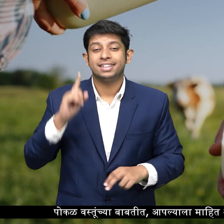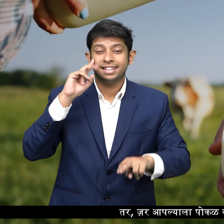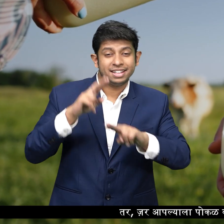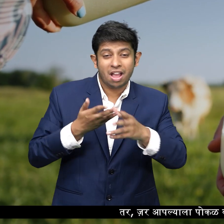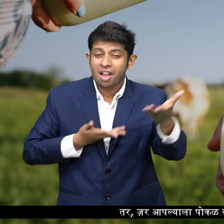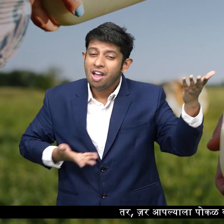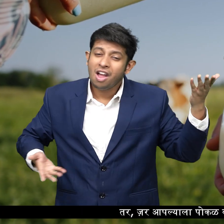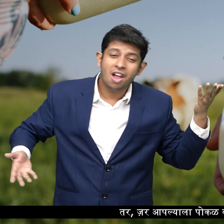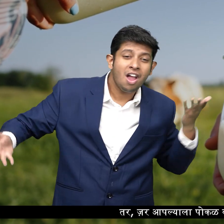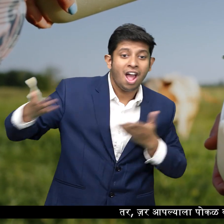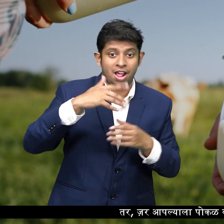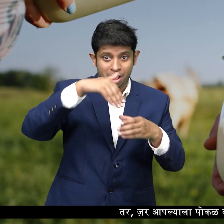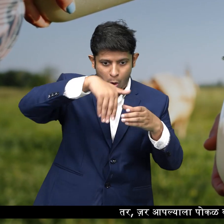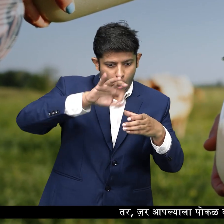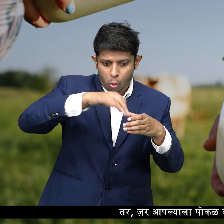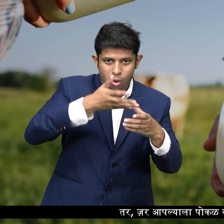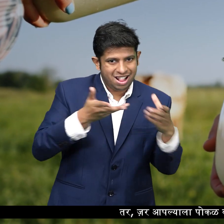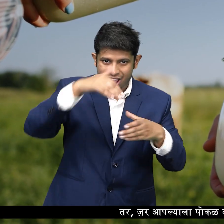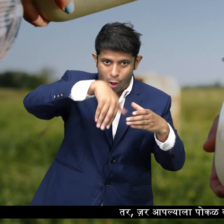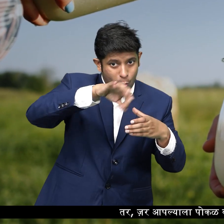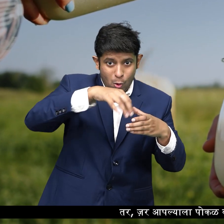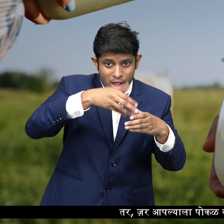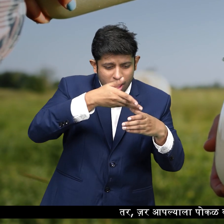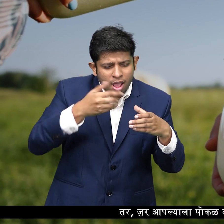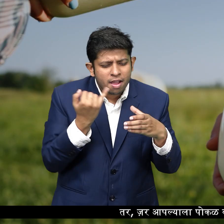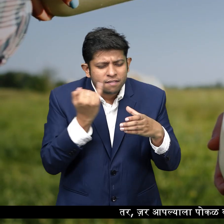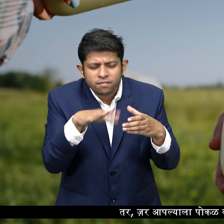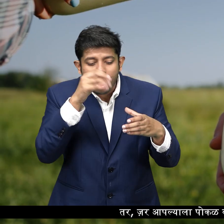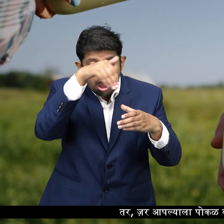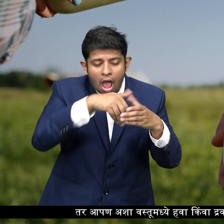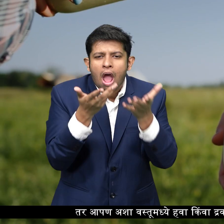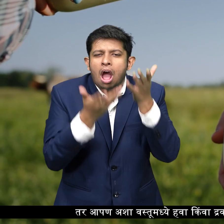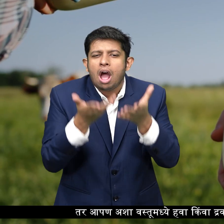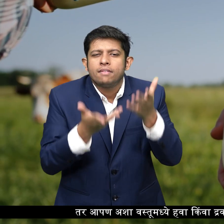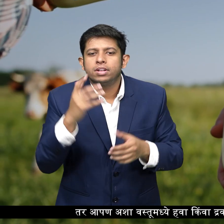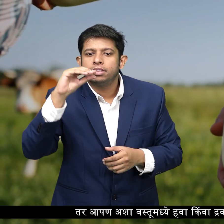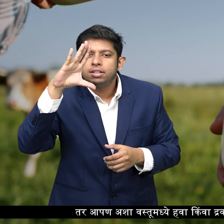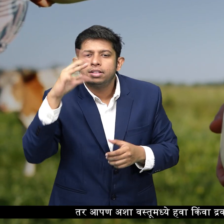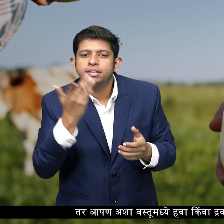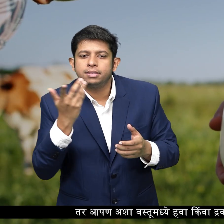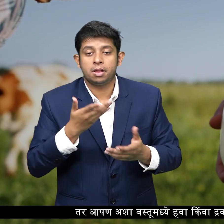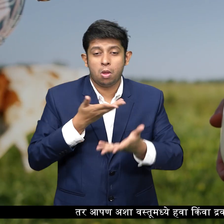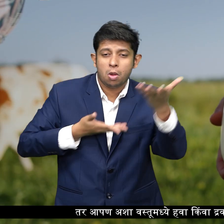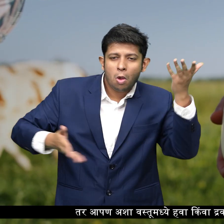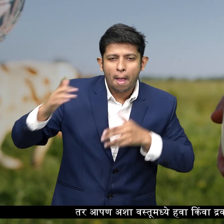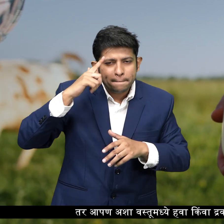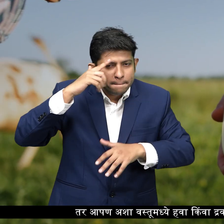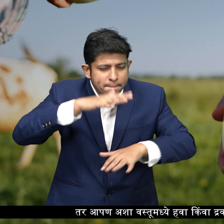तर जर आपल्याला पोकळ वस्तूचे आकारमान शोधायचे असेल तर आपण अशा वस्तूंमध्ये हवा किंवा